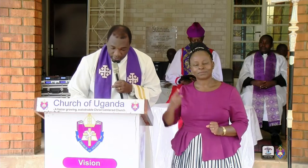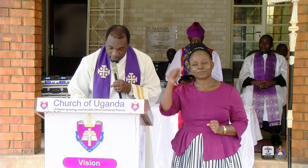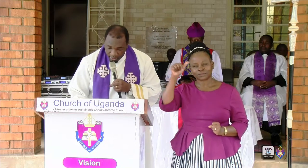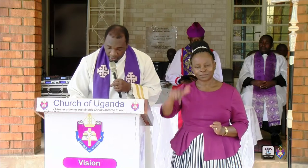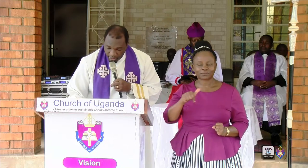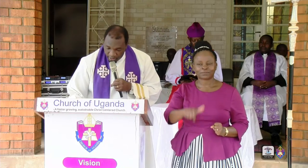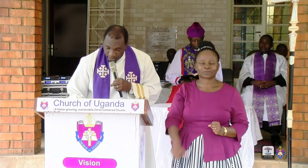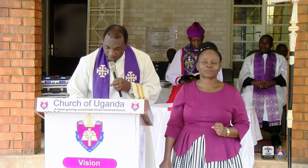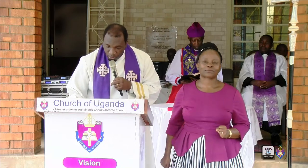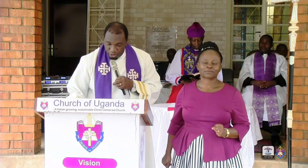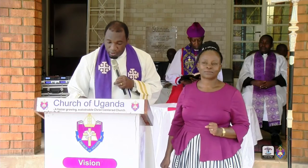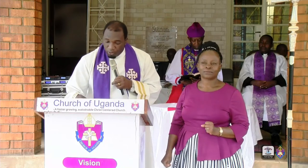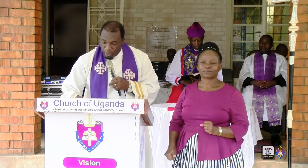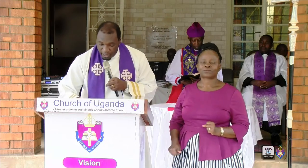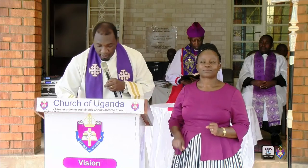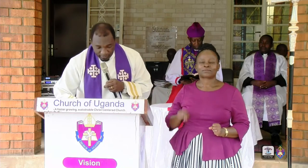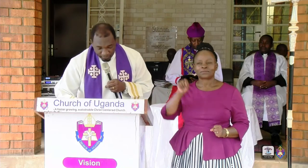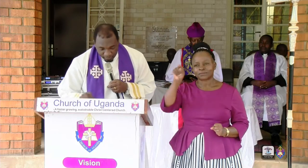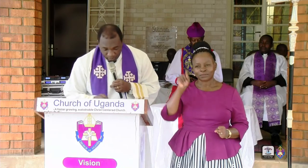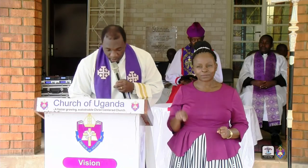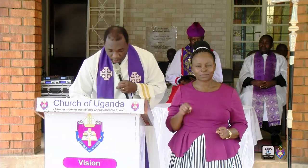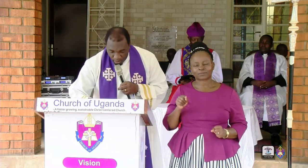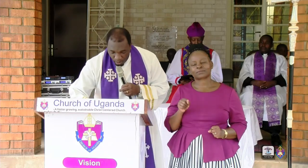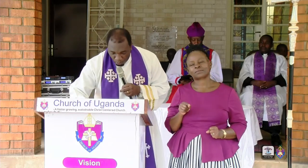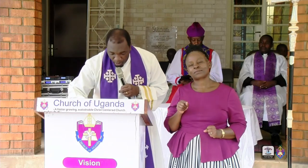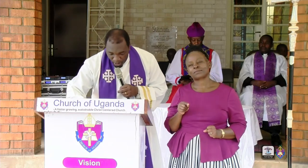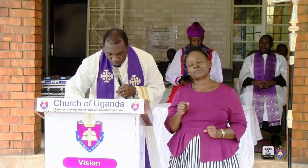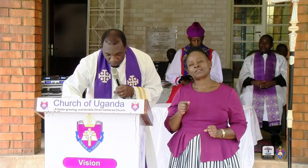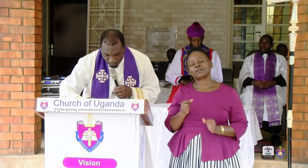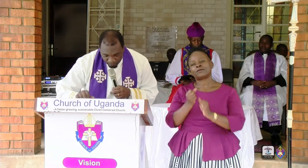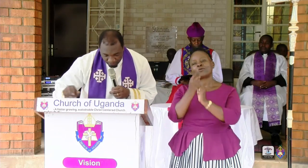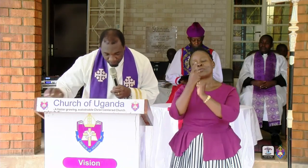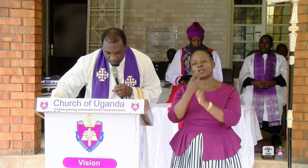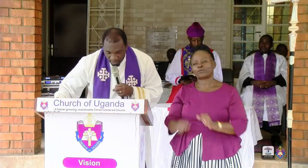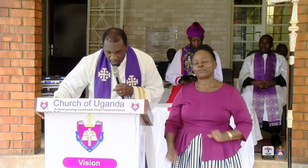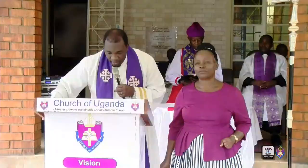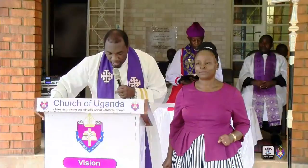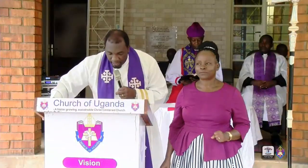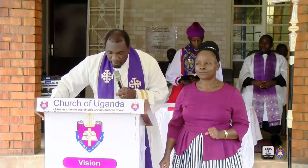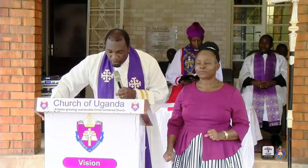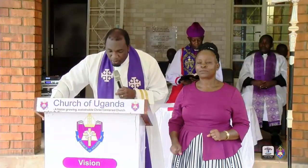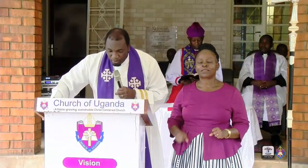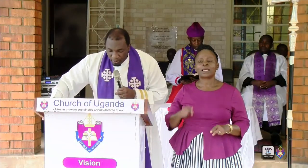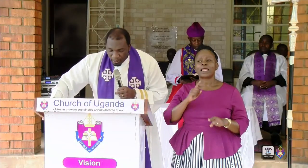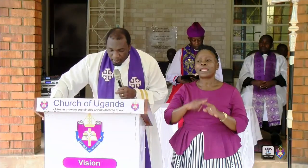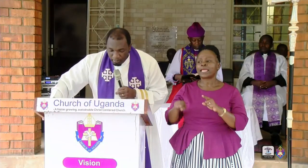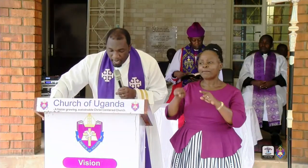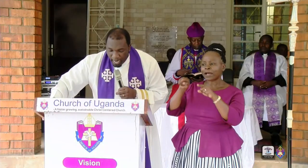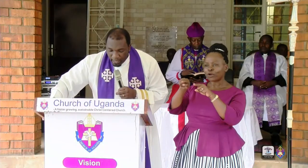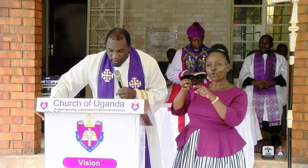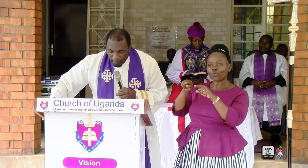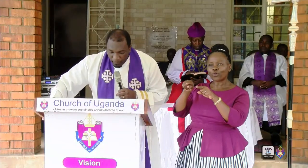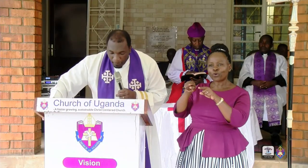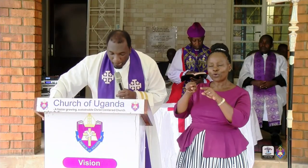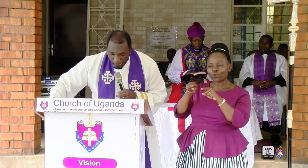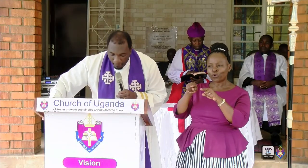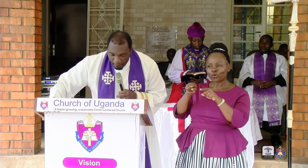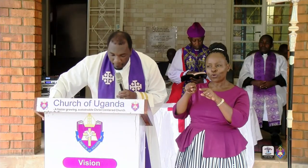17. Onyiri lwa kumeka, lwa 11. Na yebano, ba,